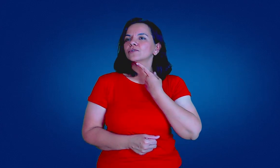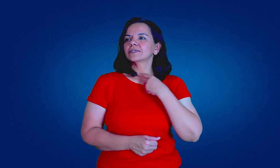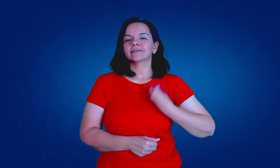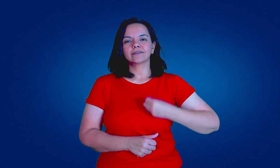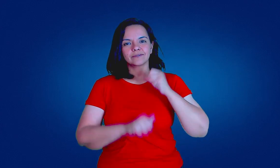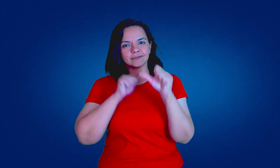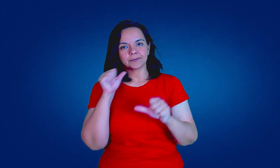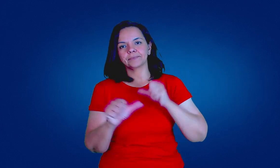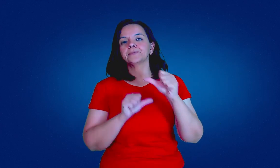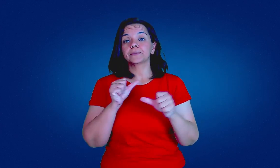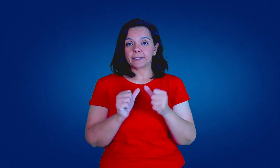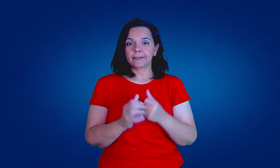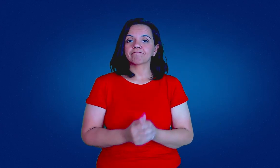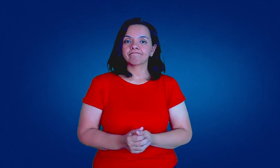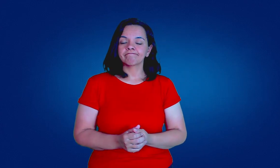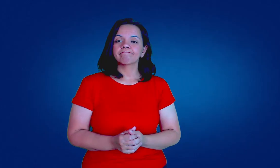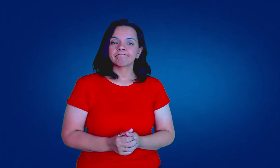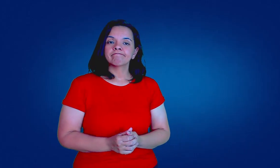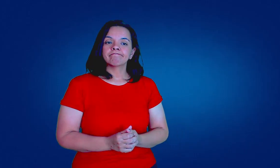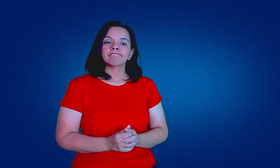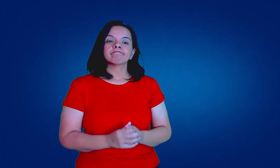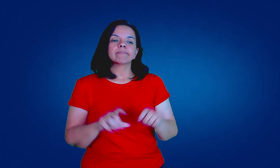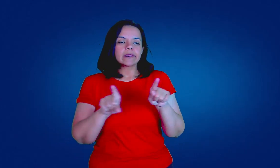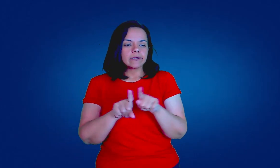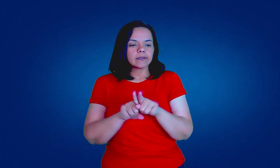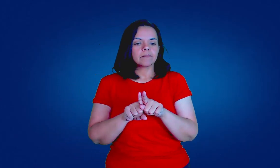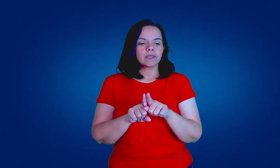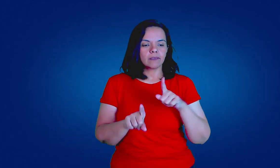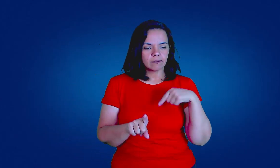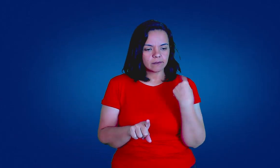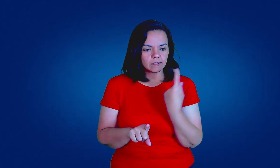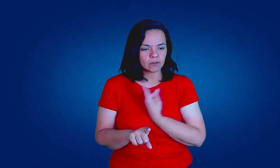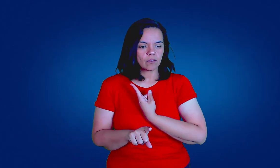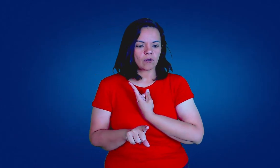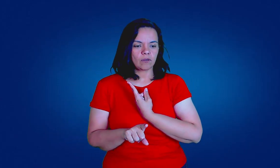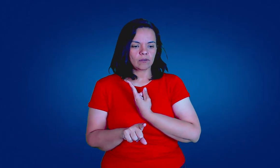Eu desejo mesmo que todos nós mudemos a nossa vida.